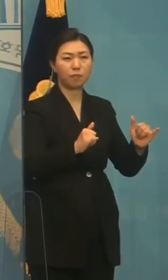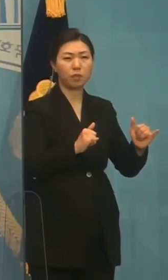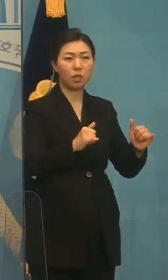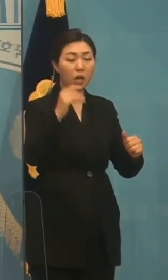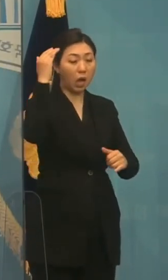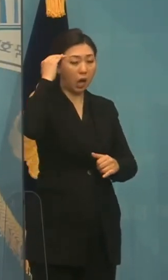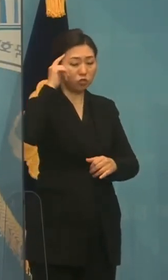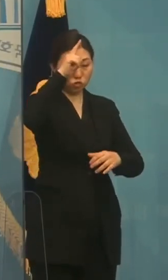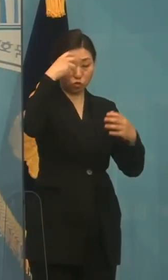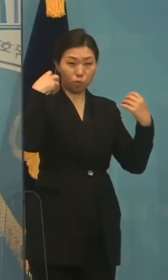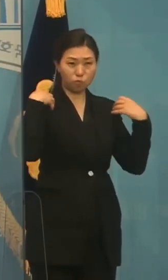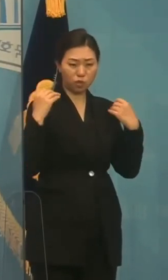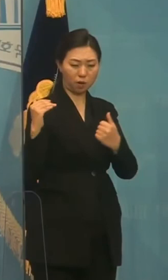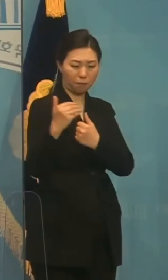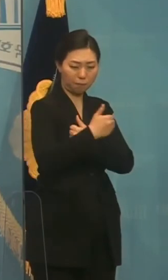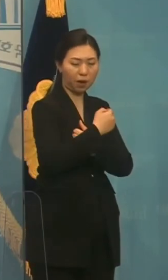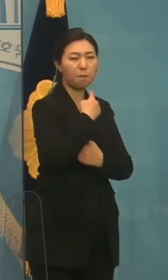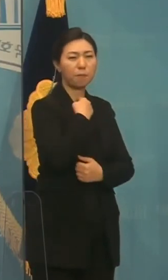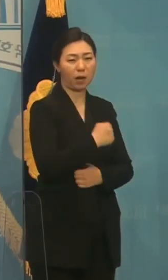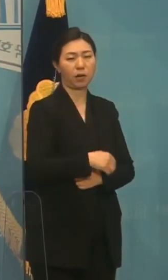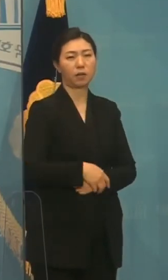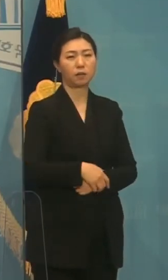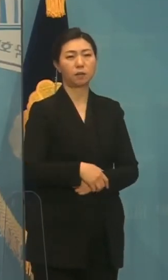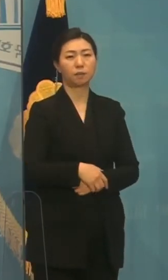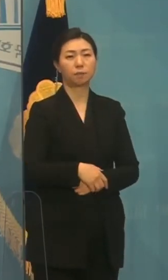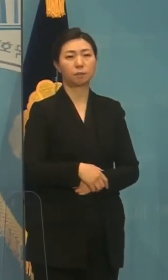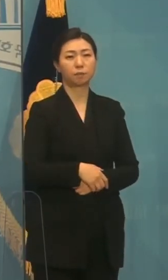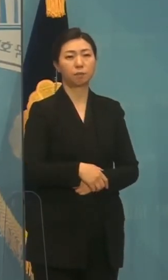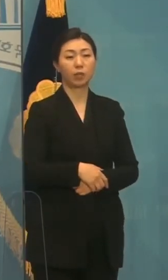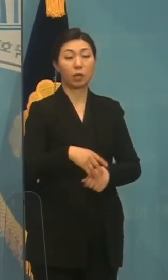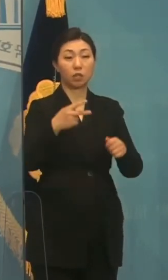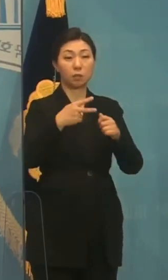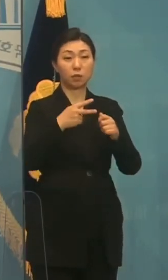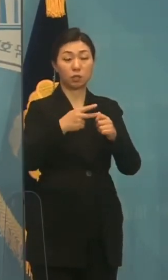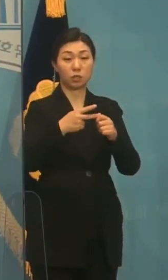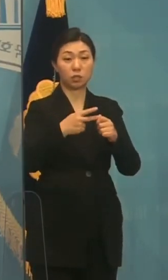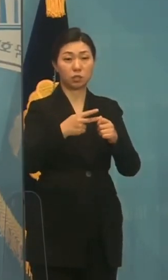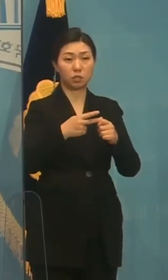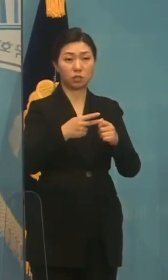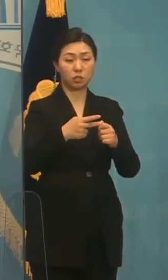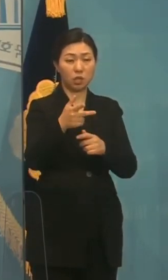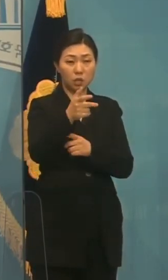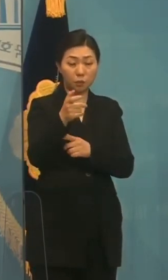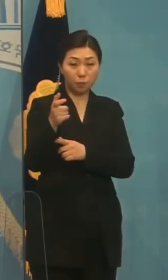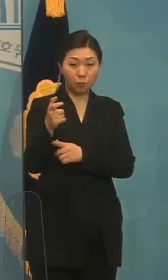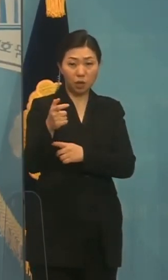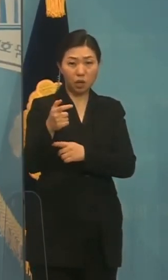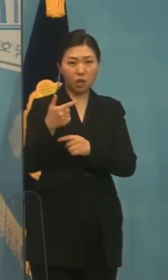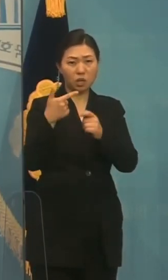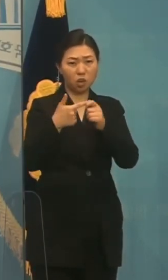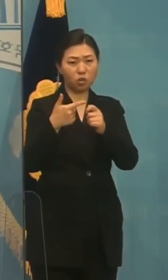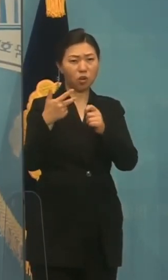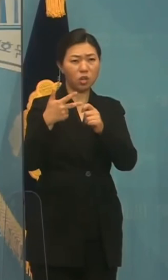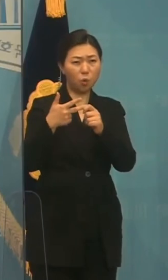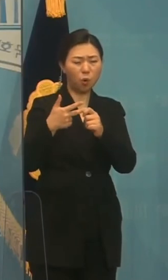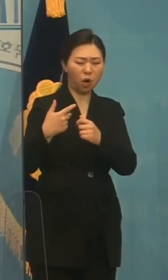했습니다. 잘 아시겠지만 JSA 탈출한 그 병사는 총알을 6발에서 7발까지